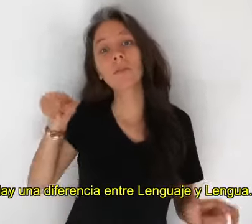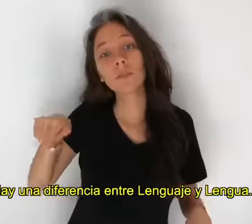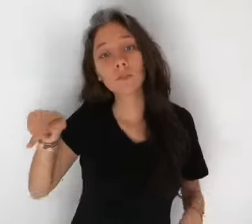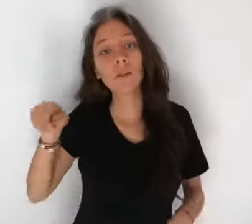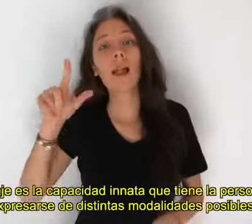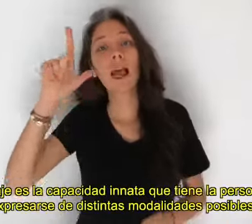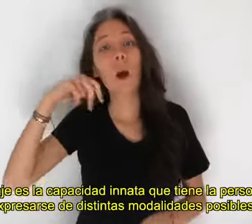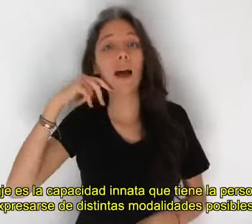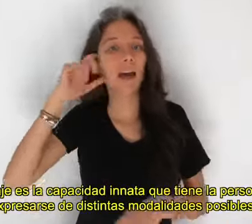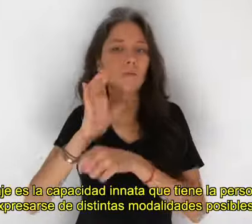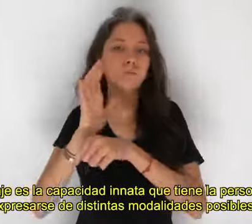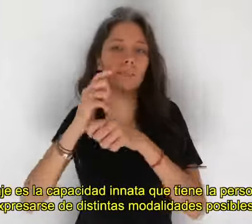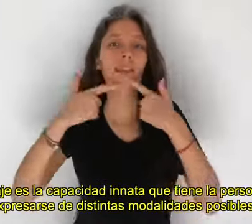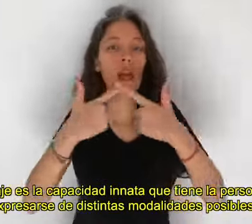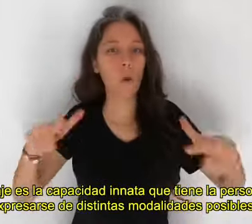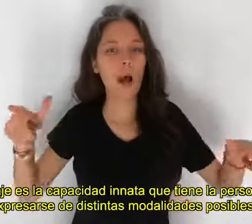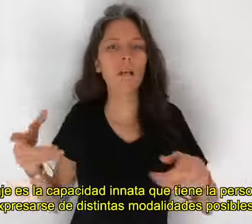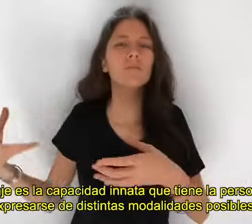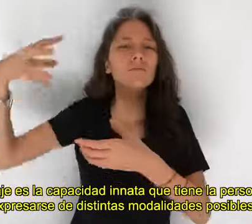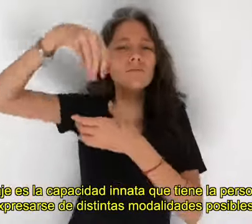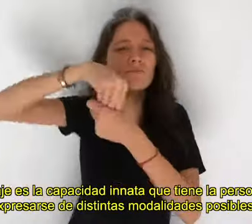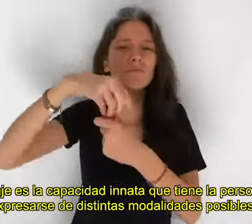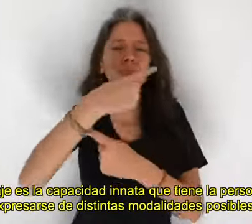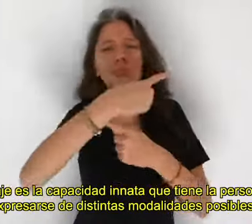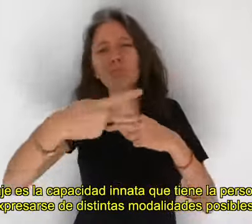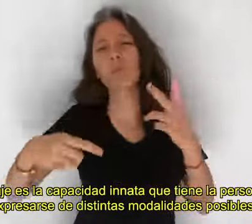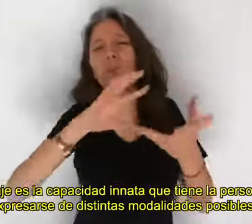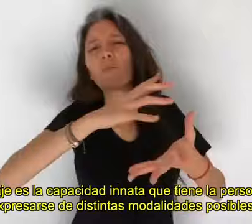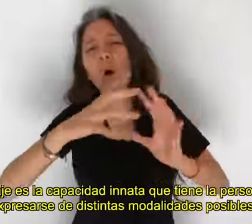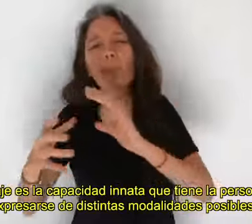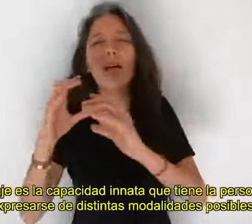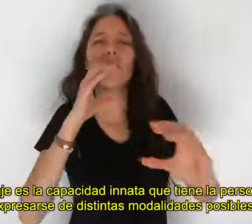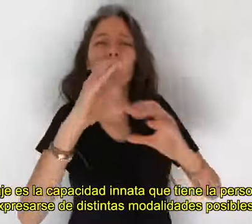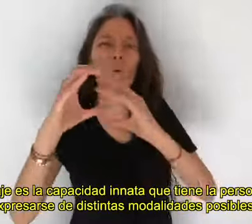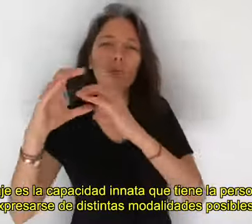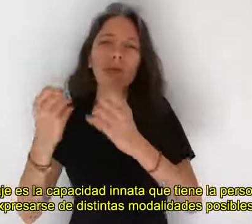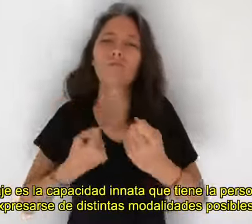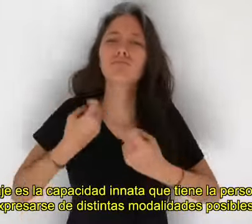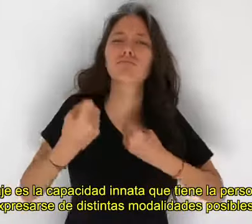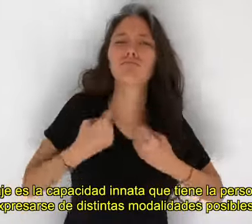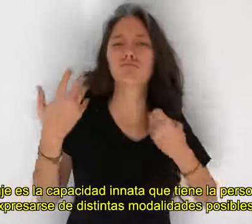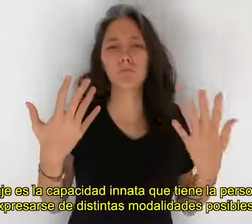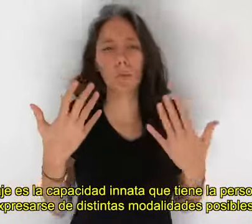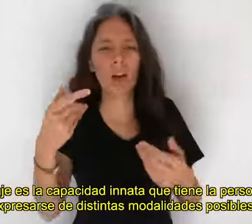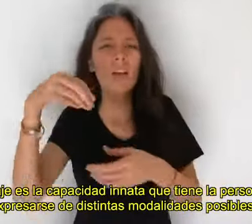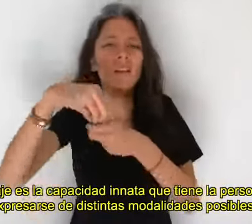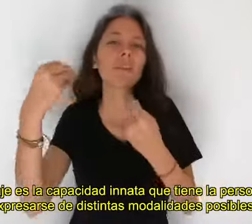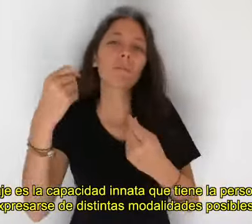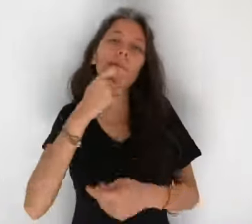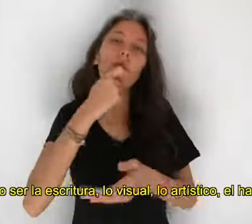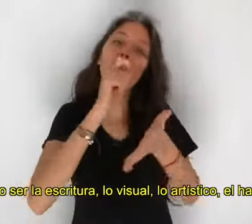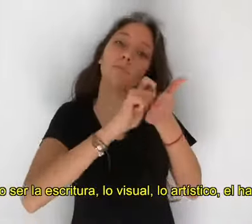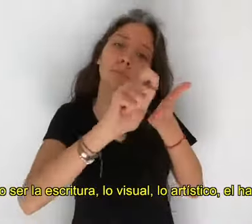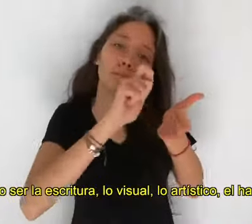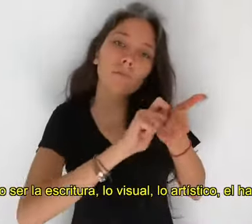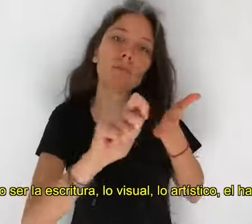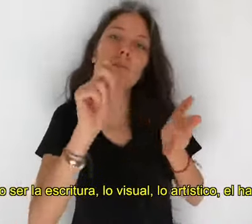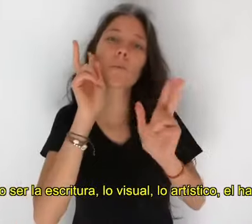el lenguaje es la capacidad innata que tiene la persona para expresarse de distintas modalidades posibles como ser la escritura